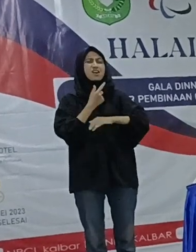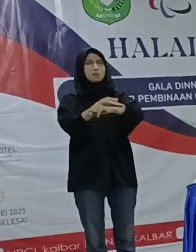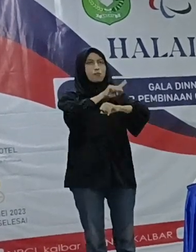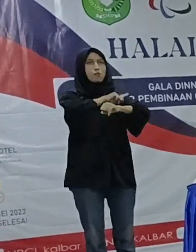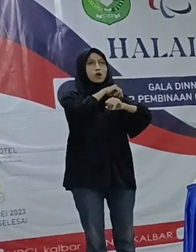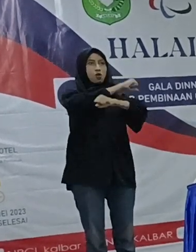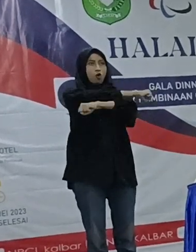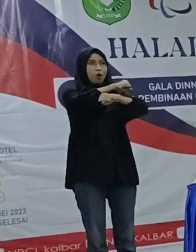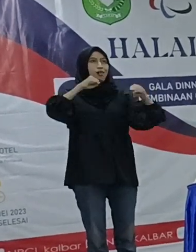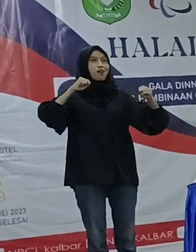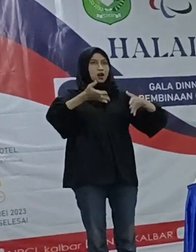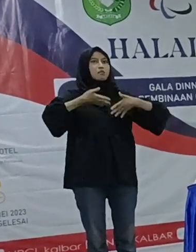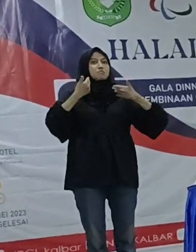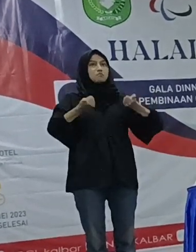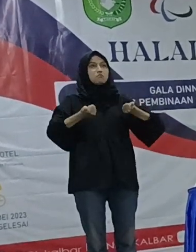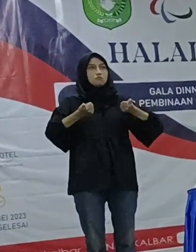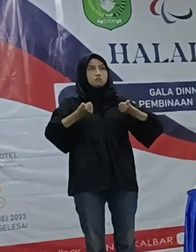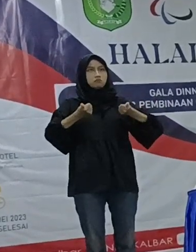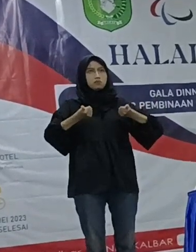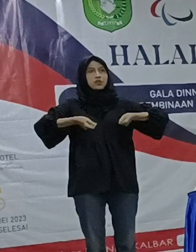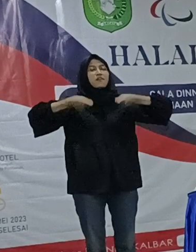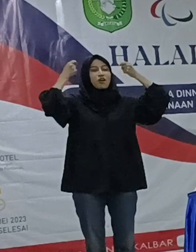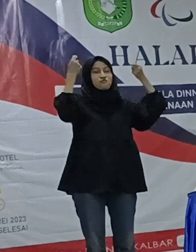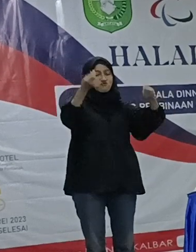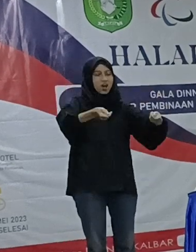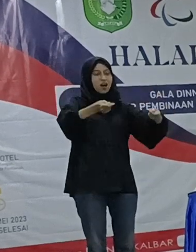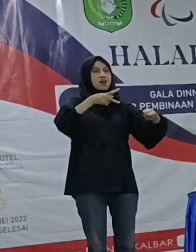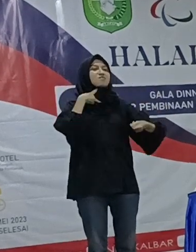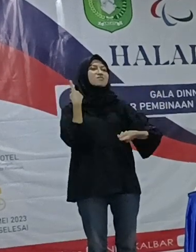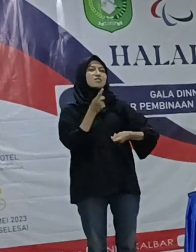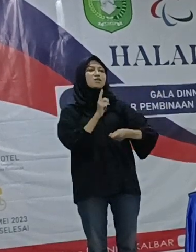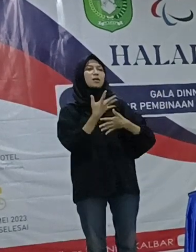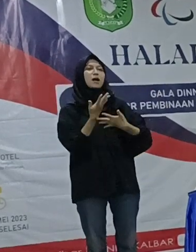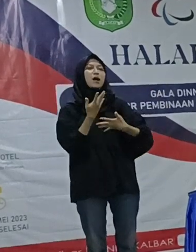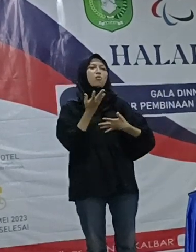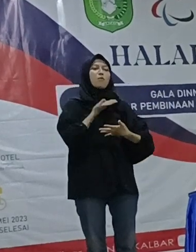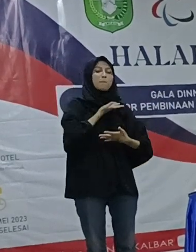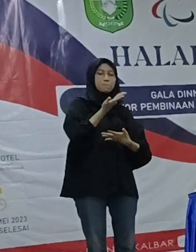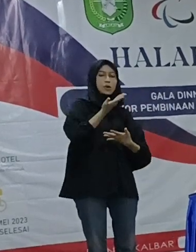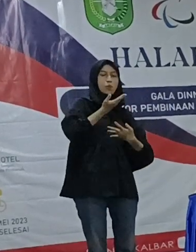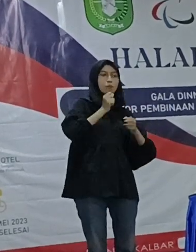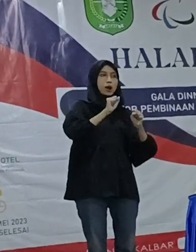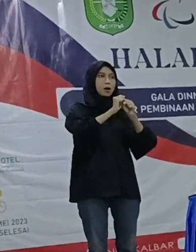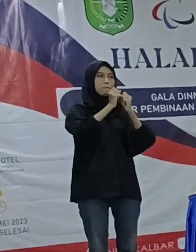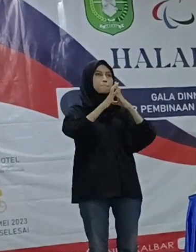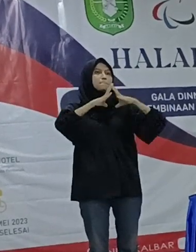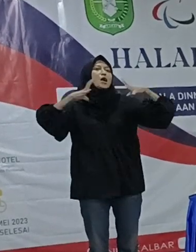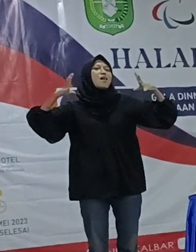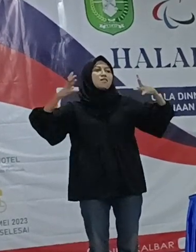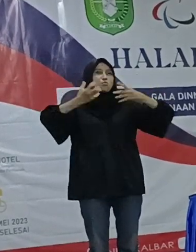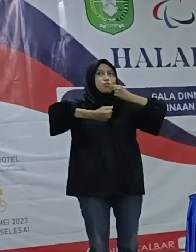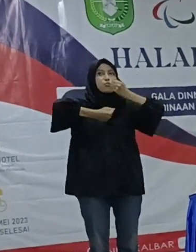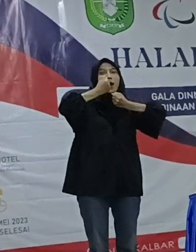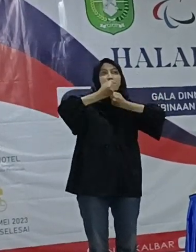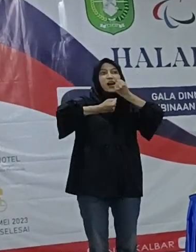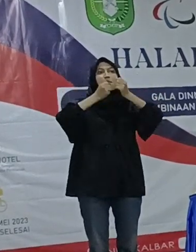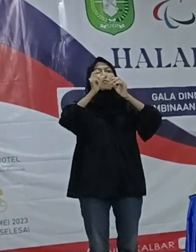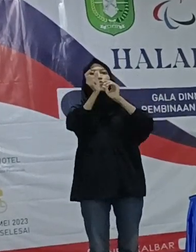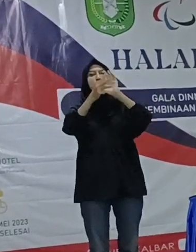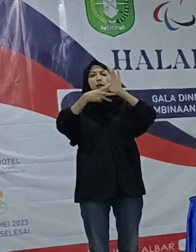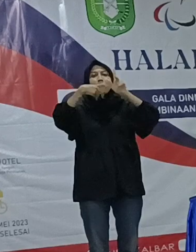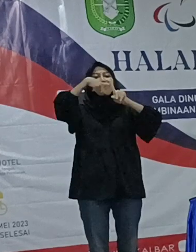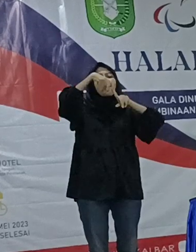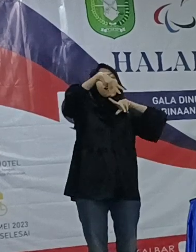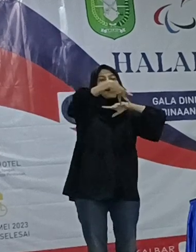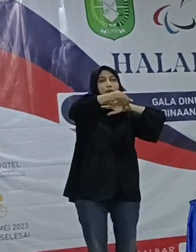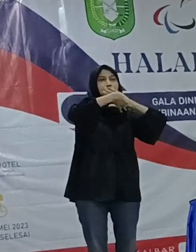kita, nanti kita juga kembangkan di UMKM. Saya juga sudah mengambil beberapa UMKM,